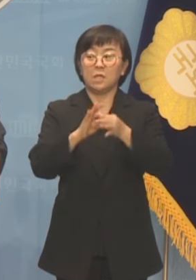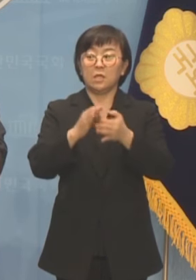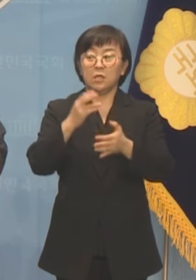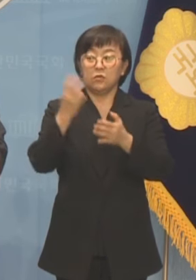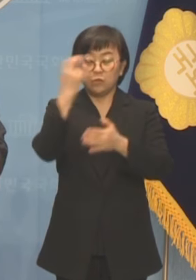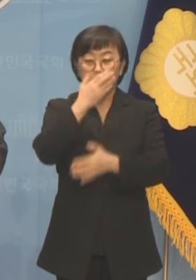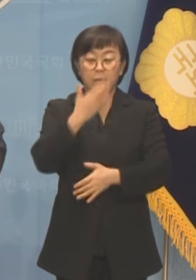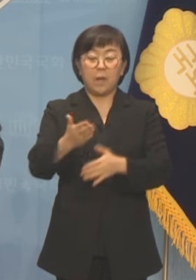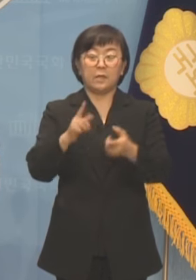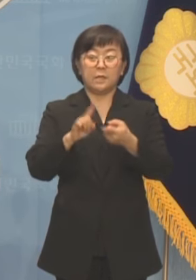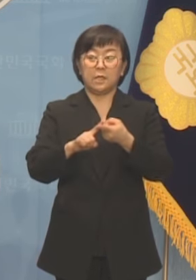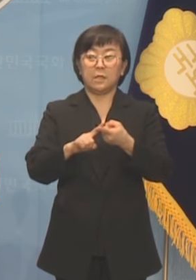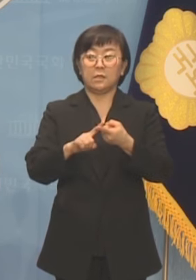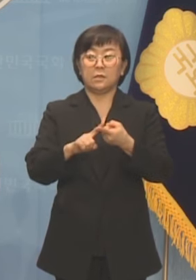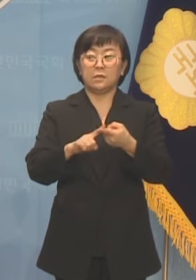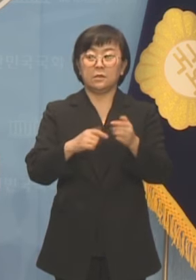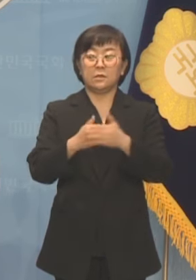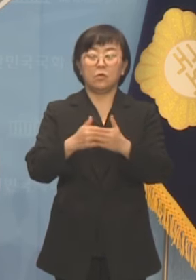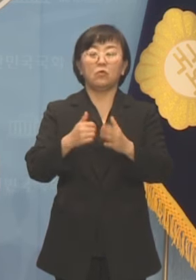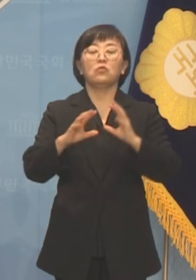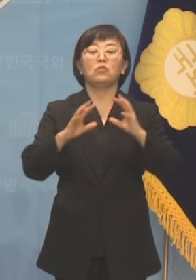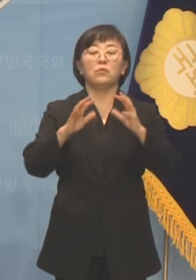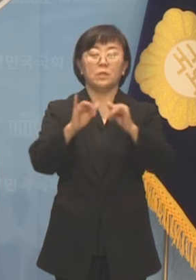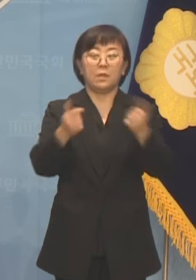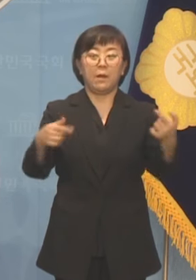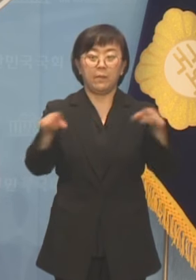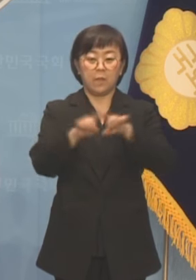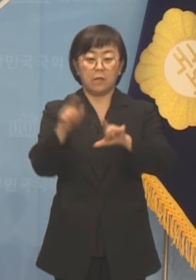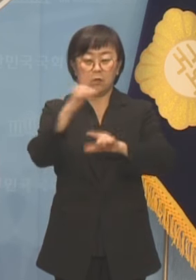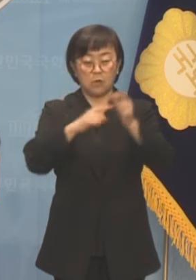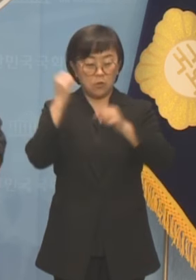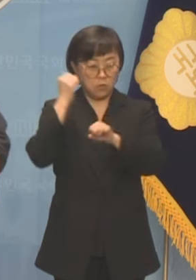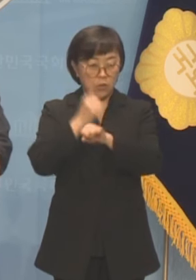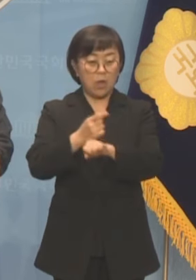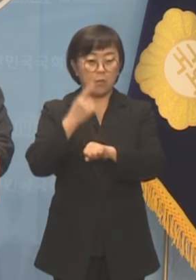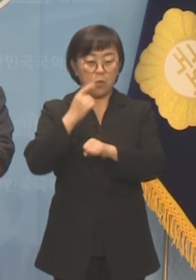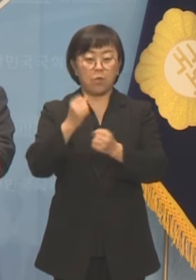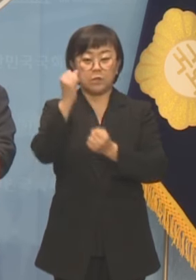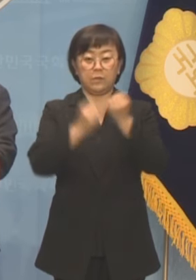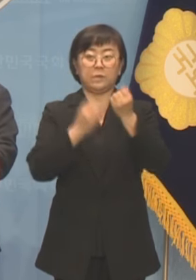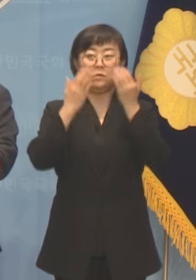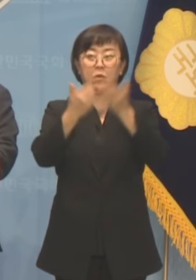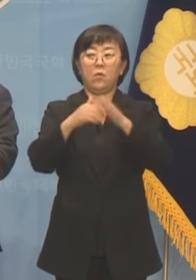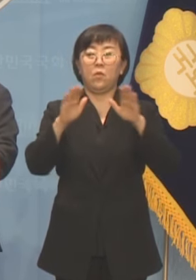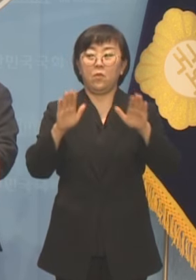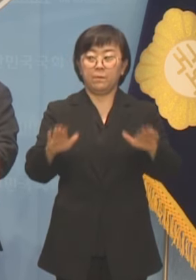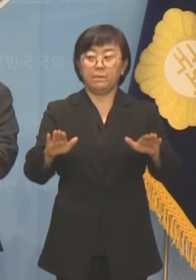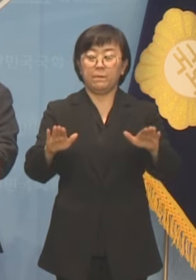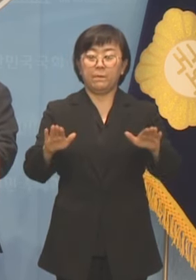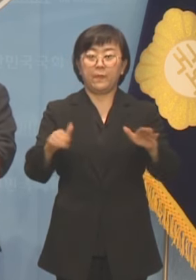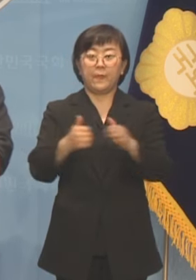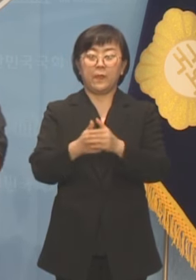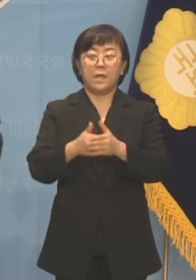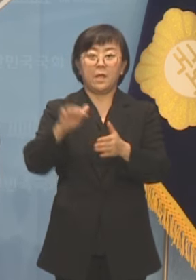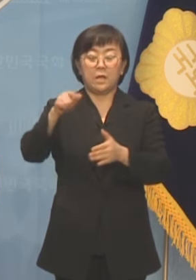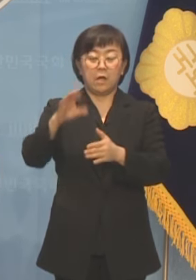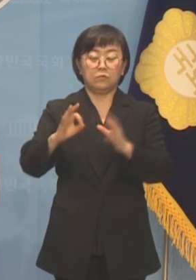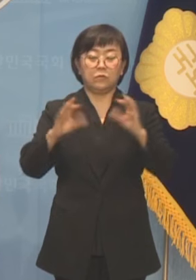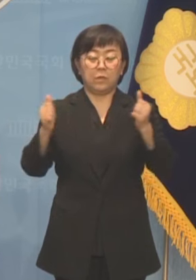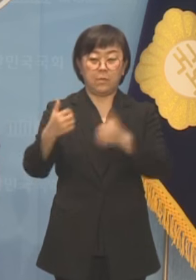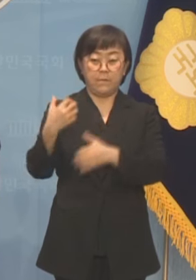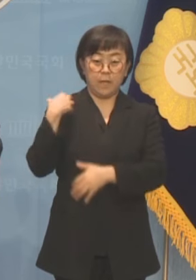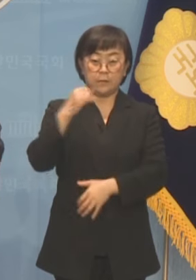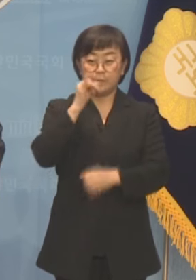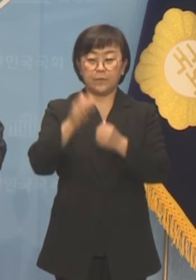가능한지는 제가 저희들도 국민들과 함께 더 연구해 보고 말씀드리겠습니다 오늘 기자 회견은 어 강등권 님 주최를